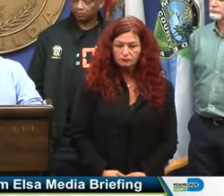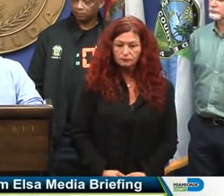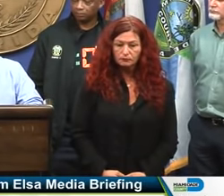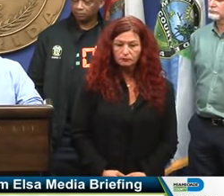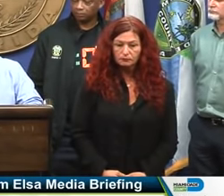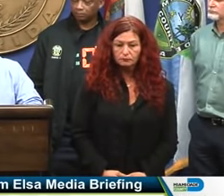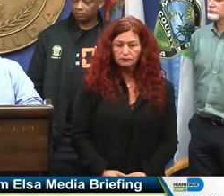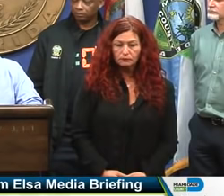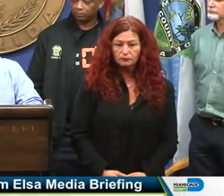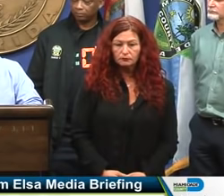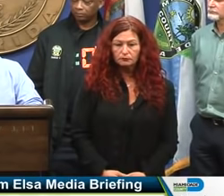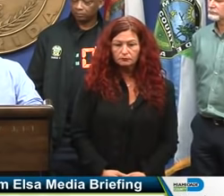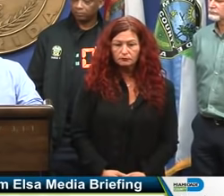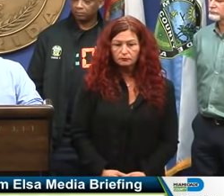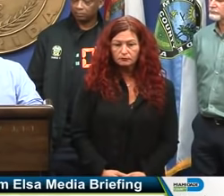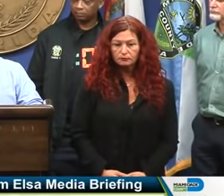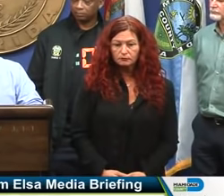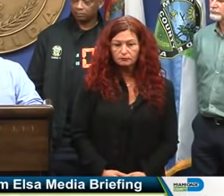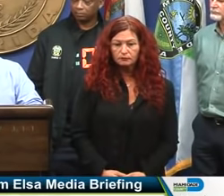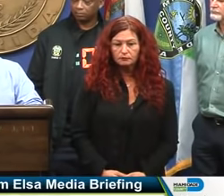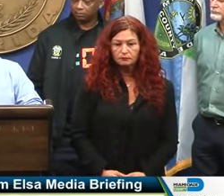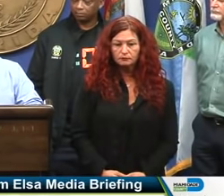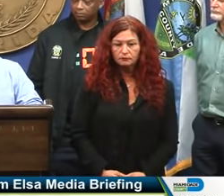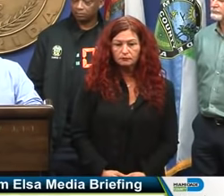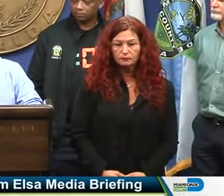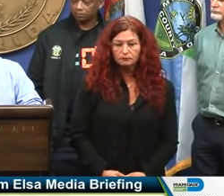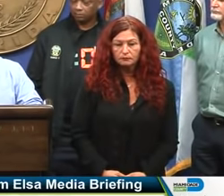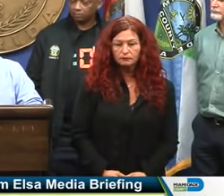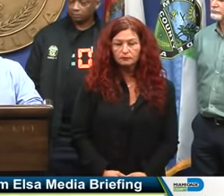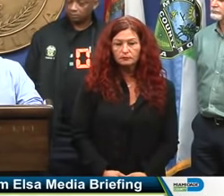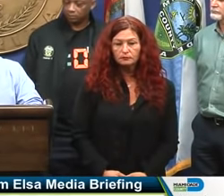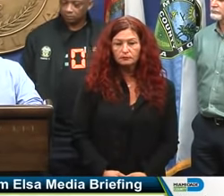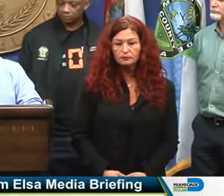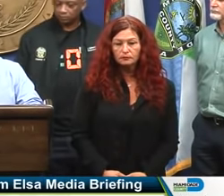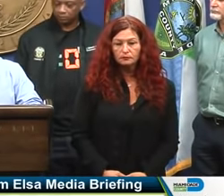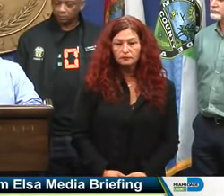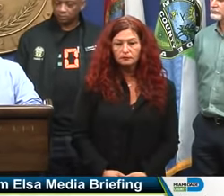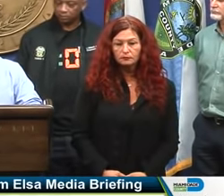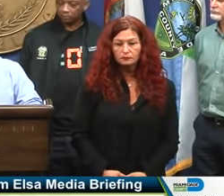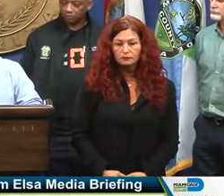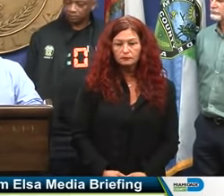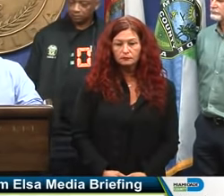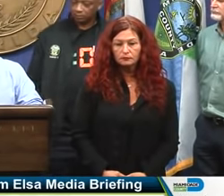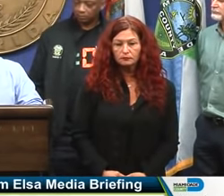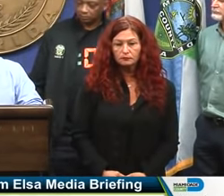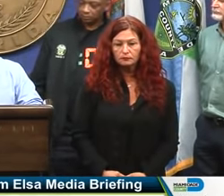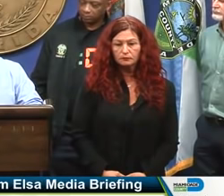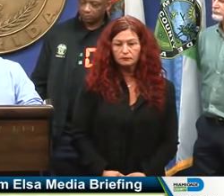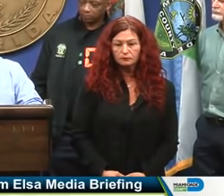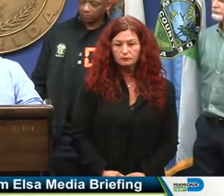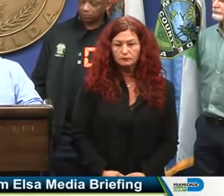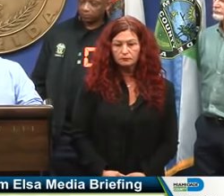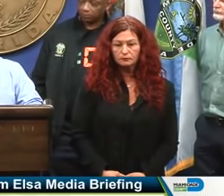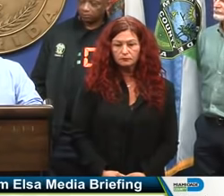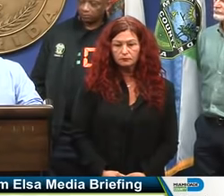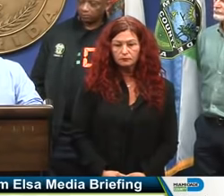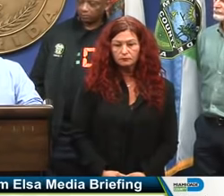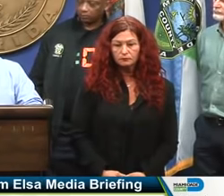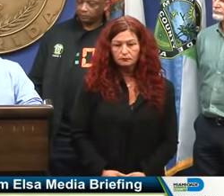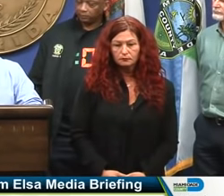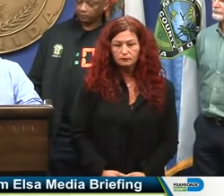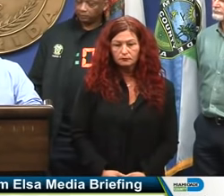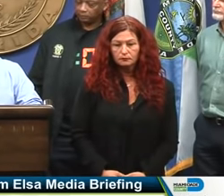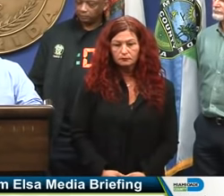8 de la mañana hasta las 7 de la noche para recibir más información. Residentes pueden también acceder a información 24 horas al día al